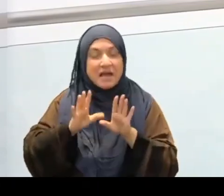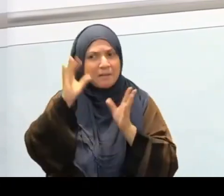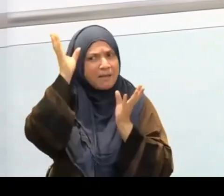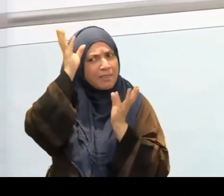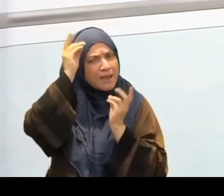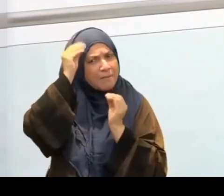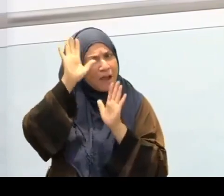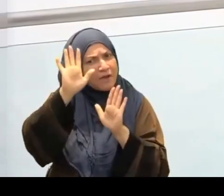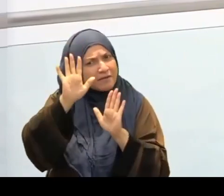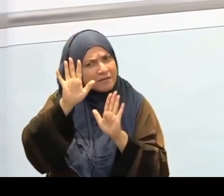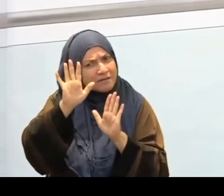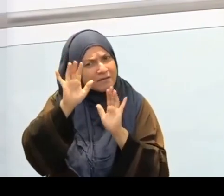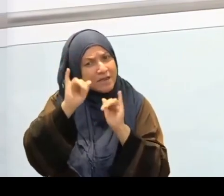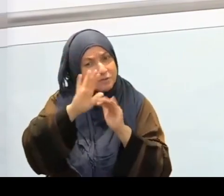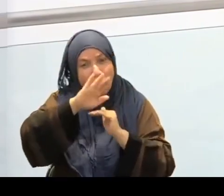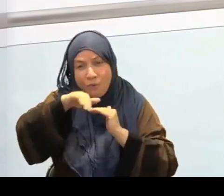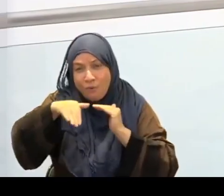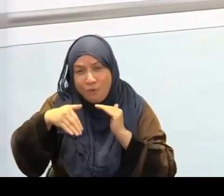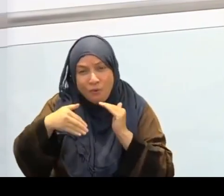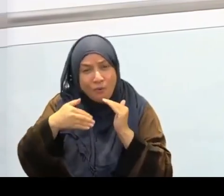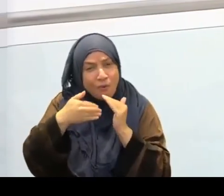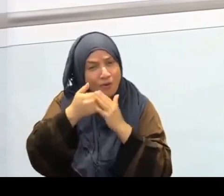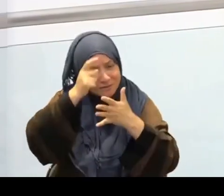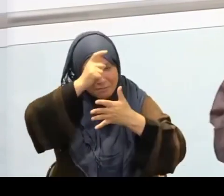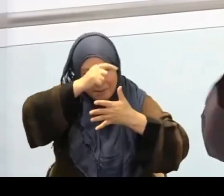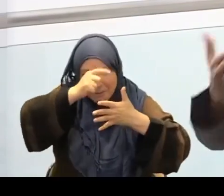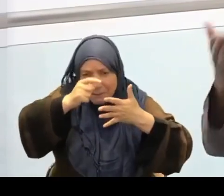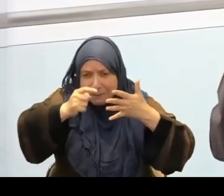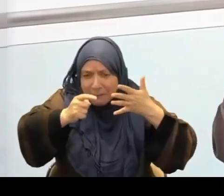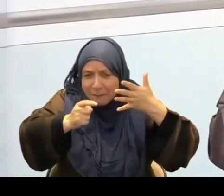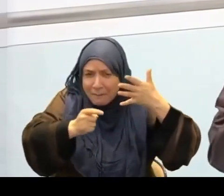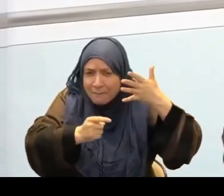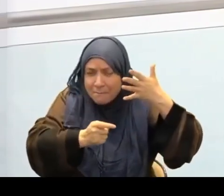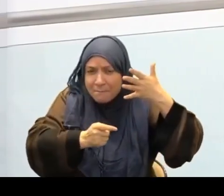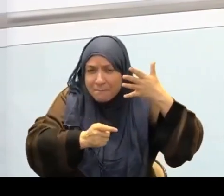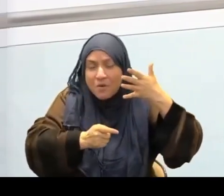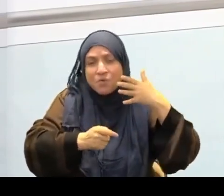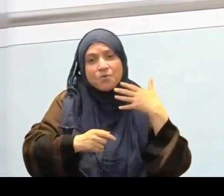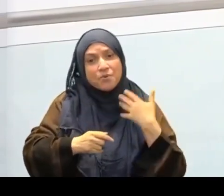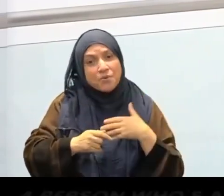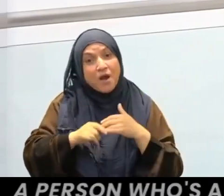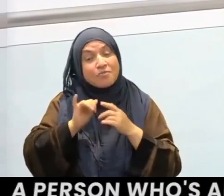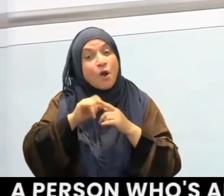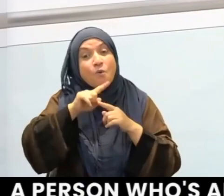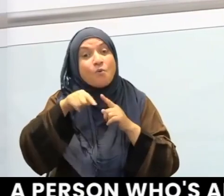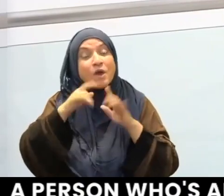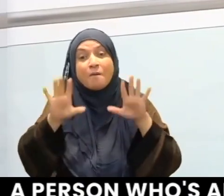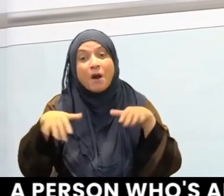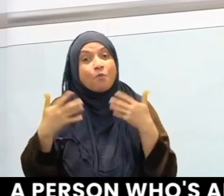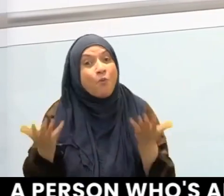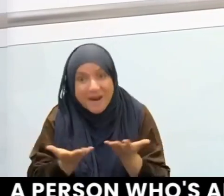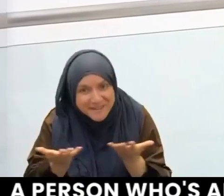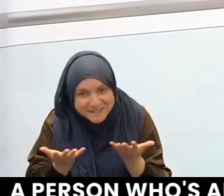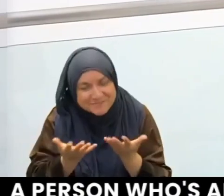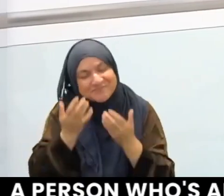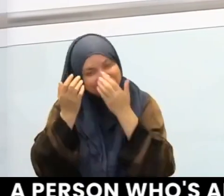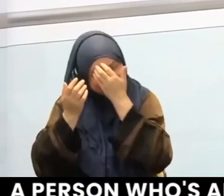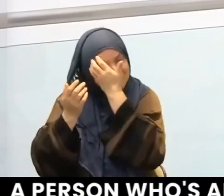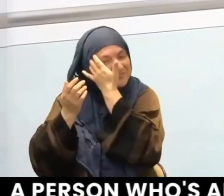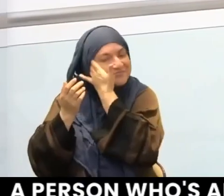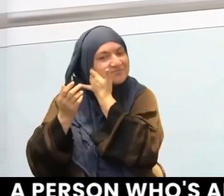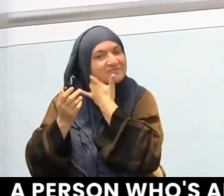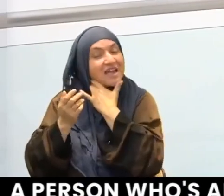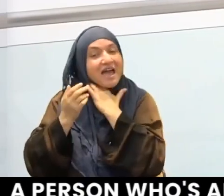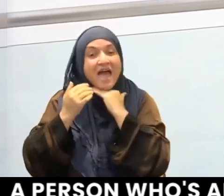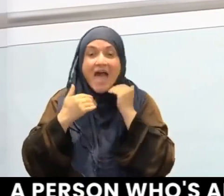what does Allah Azza wa Jalla say? وَنَهَا النَّفْسَ عَنِ الْهَوَى فَإِنَّ الْجَنَّةَ هِيَ الْمَأْوَى. A person who's able to restrain themselves from